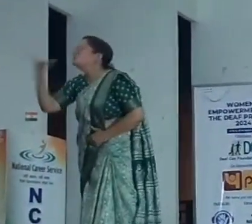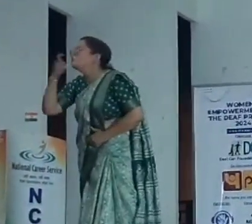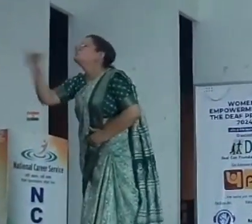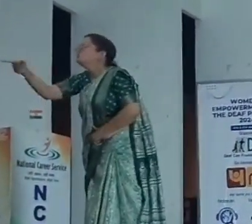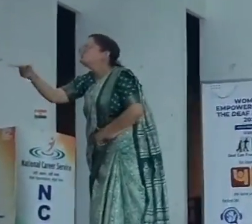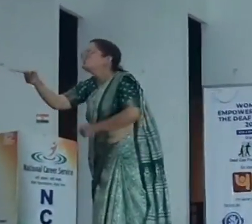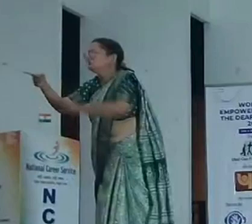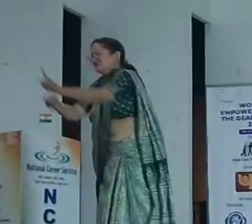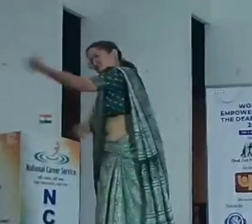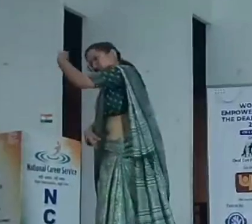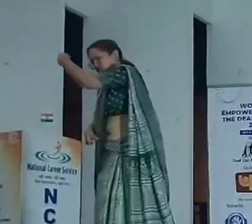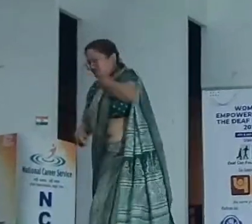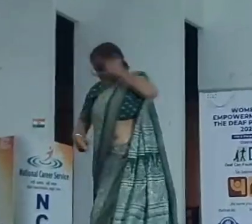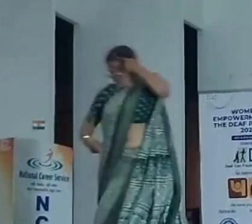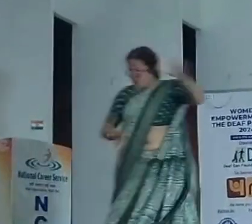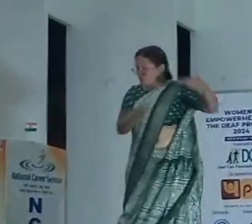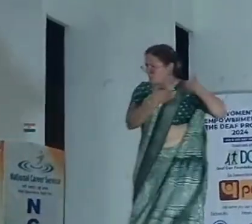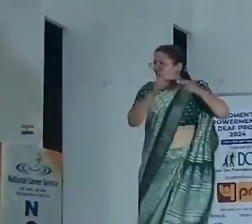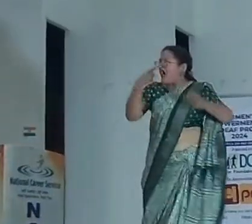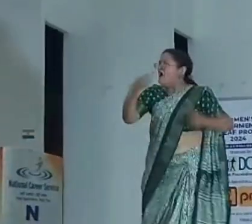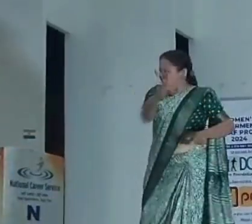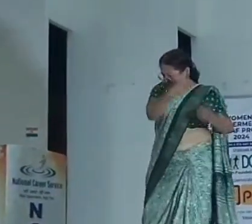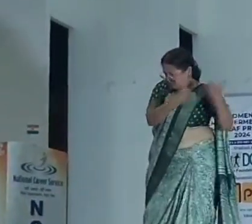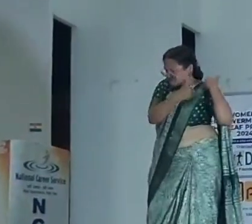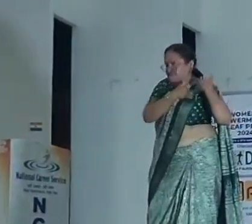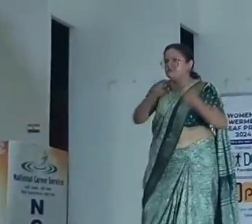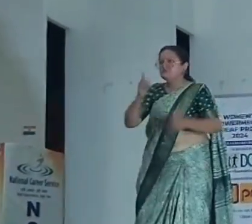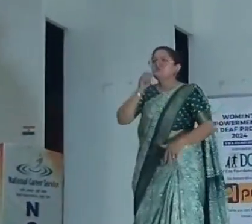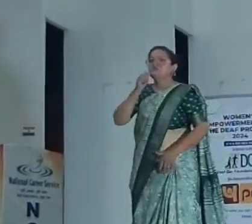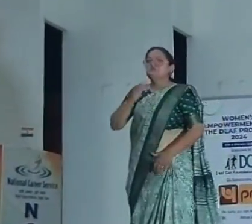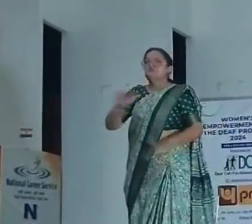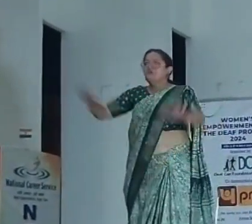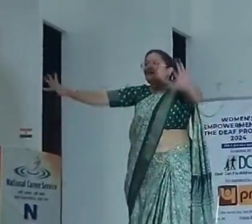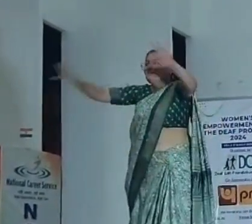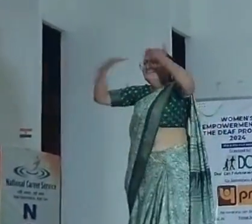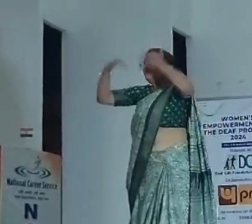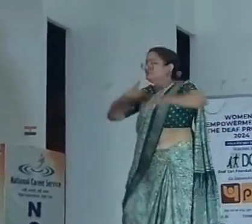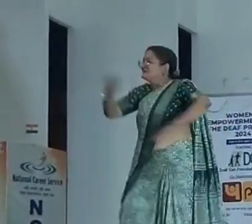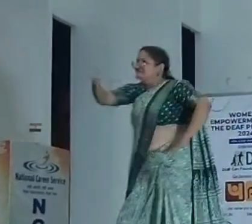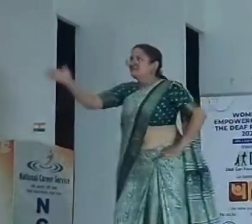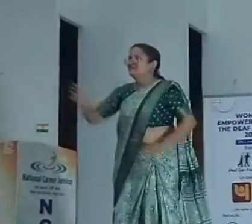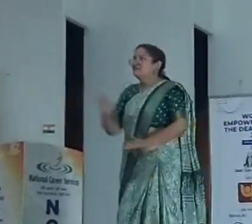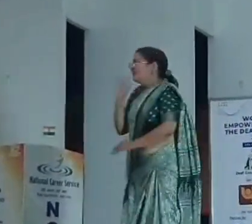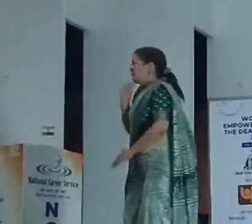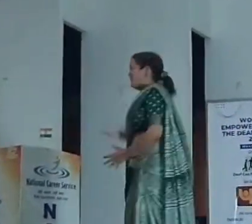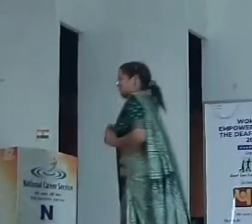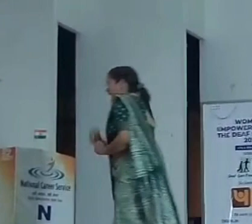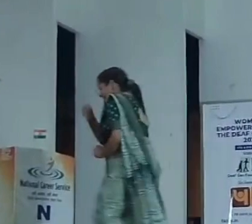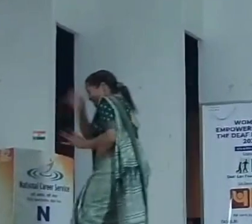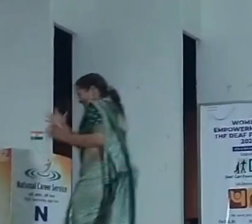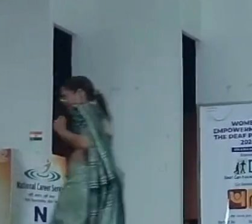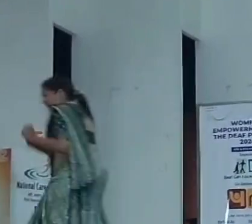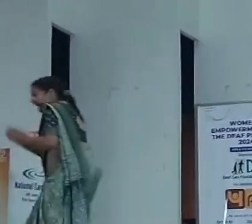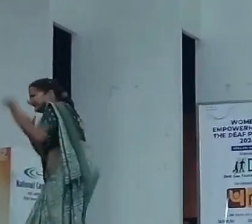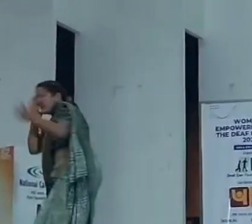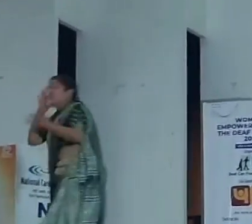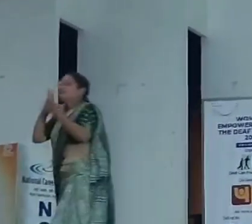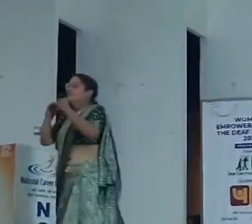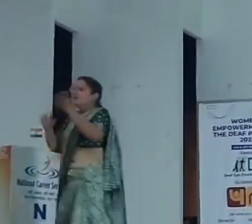कौन हो तुम वो कौन हुआ जी, मेरे खुद के राइडर मैं खुद कंपनी लिखवाने आई हूँ आपको क्या पड़ेगा। जब सब लोग देखने लगे ना तो सब लोग बोल रहे ये फ्रीज तो बहुत स्ट्रीट